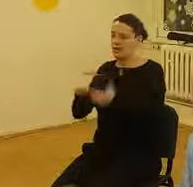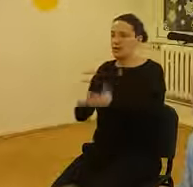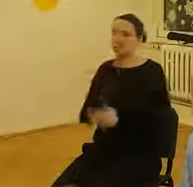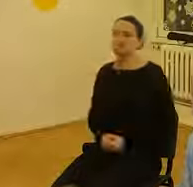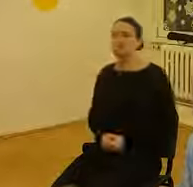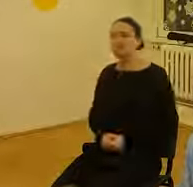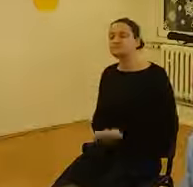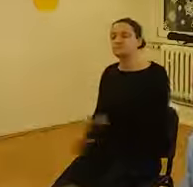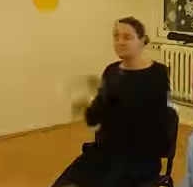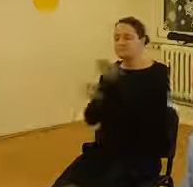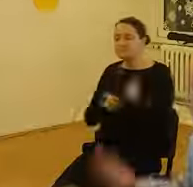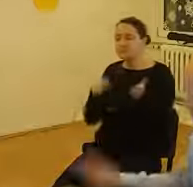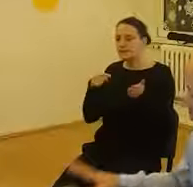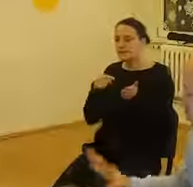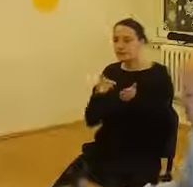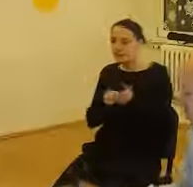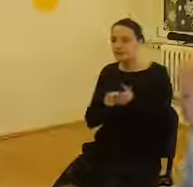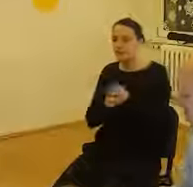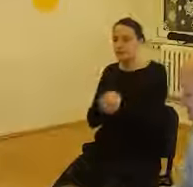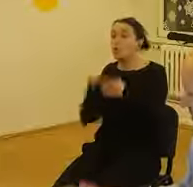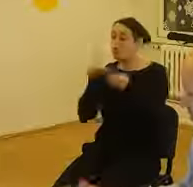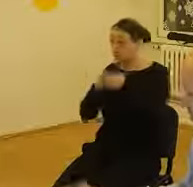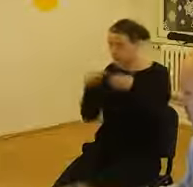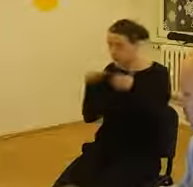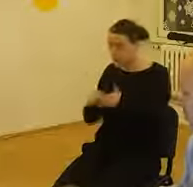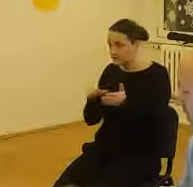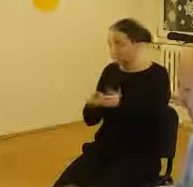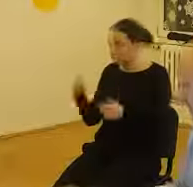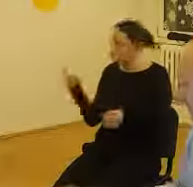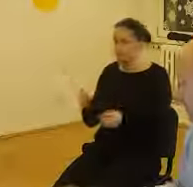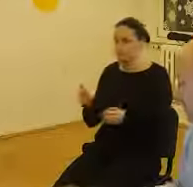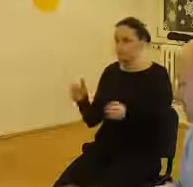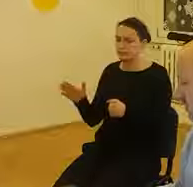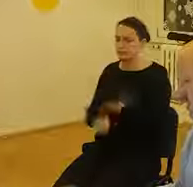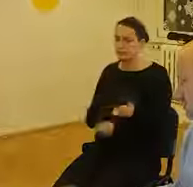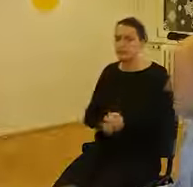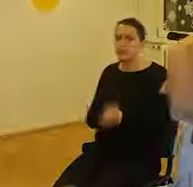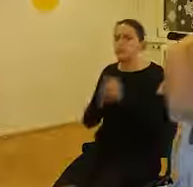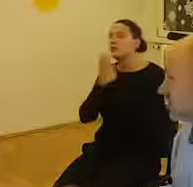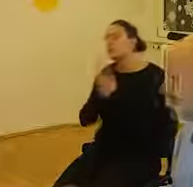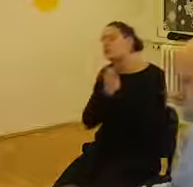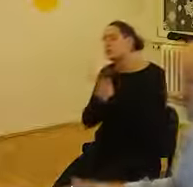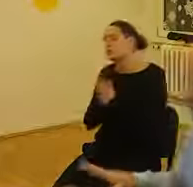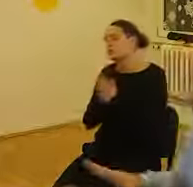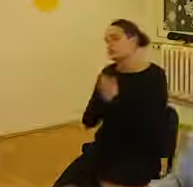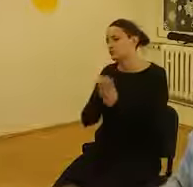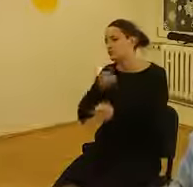o kolejne daty, to jest dla osób kandydujących. Tutaj prośba ogromna do